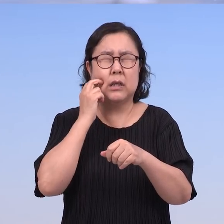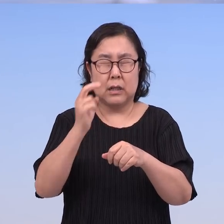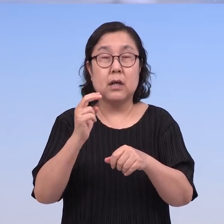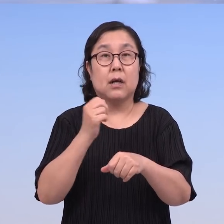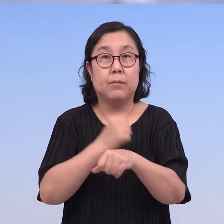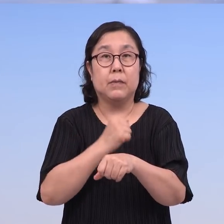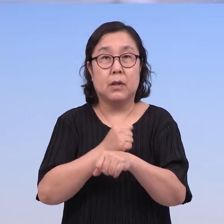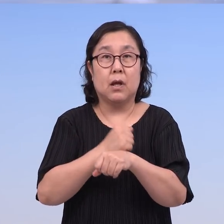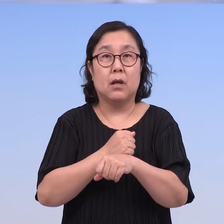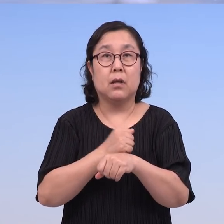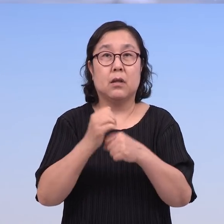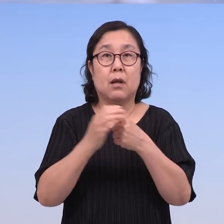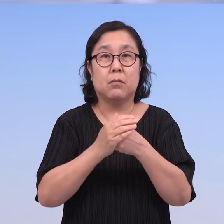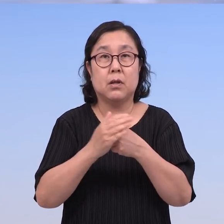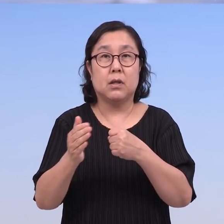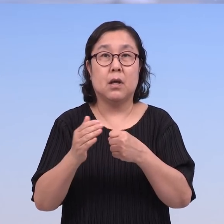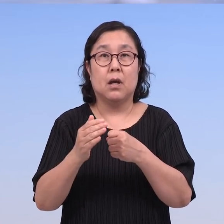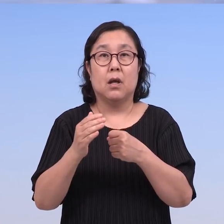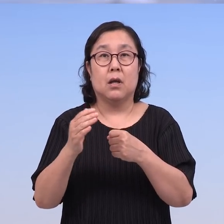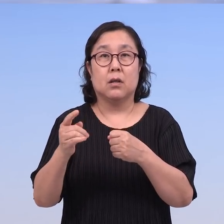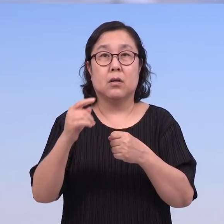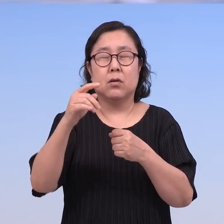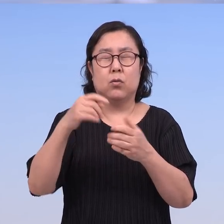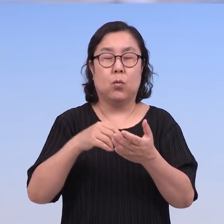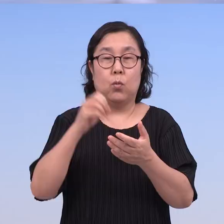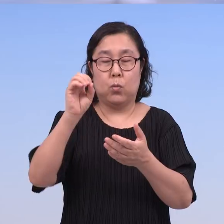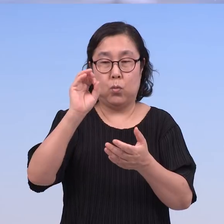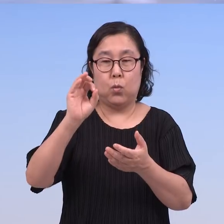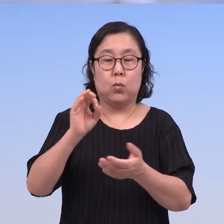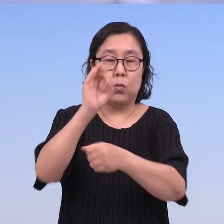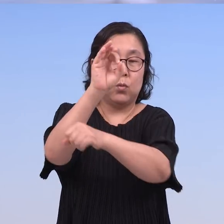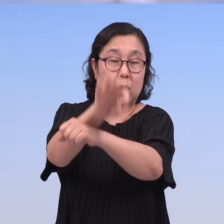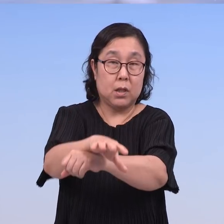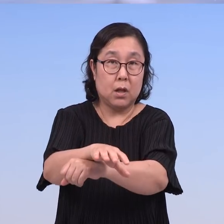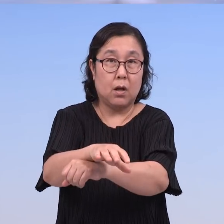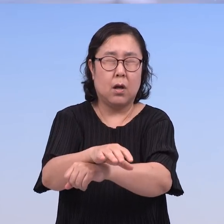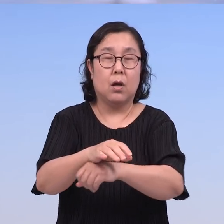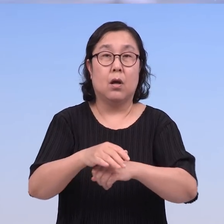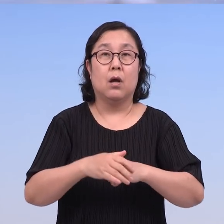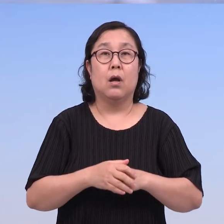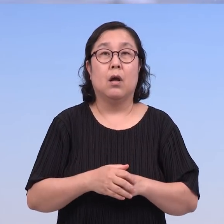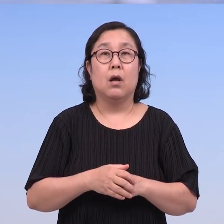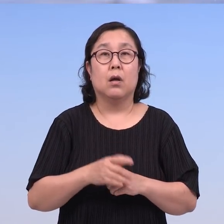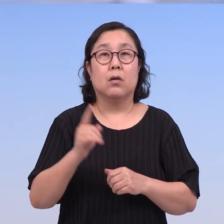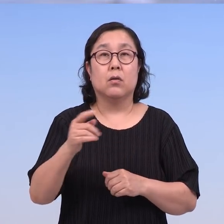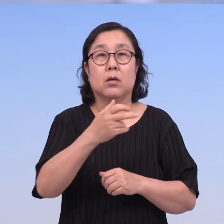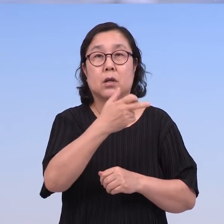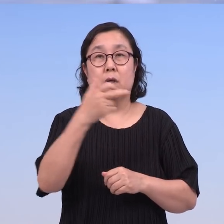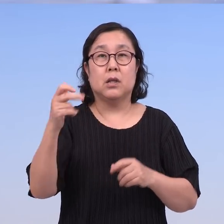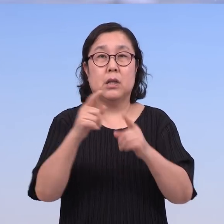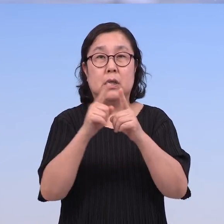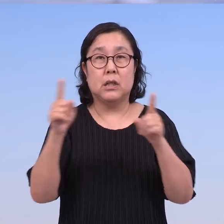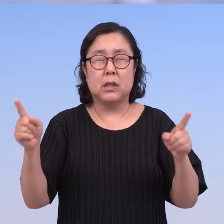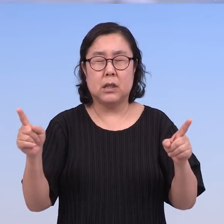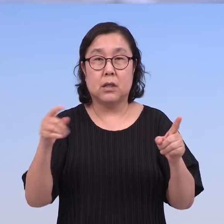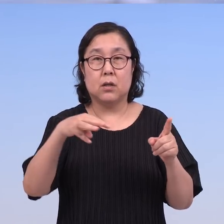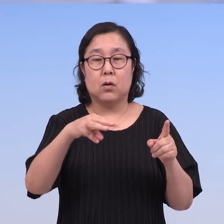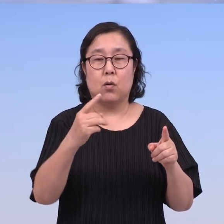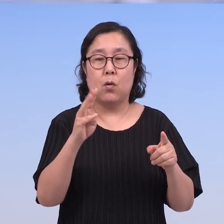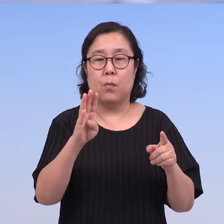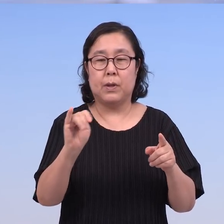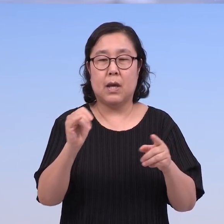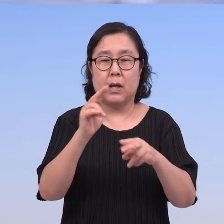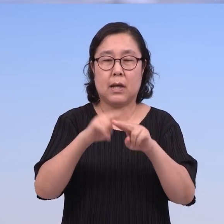뭐 꽤 심각한 상황 아닙니까? 그래서 이제 제가 그 수납까지 했어요. 그렇게 하고는 그 큰